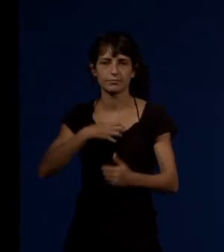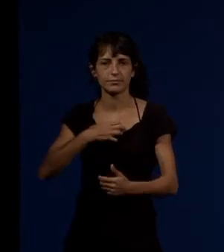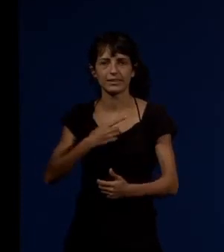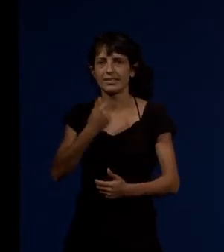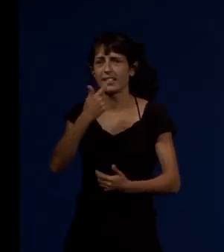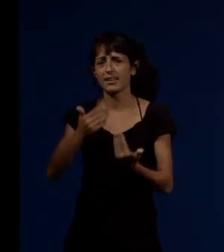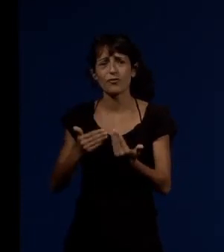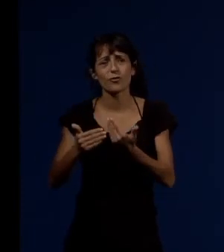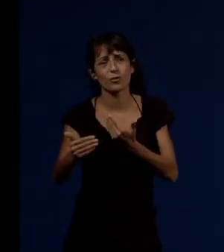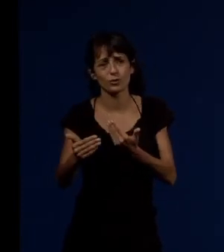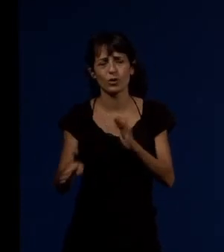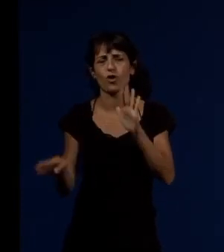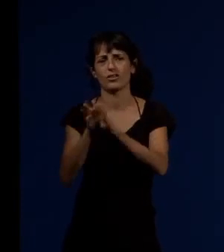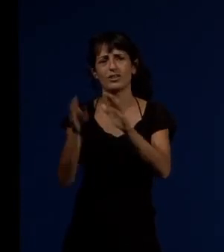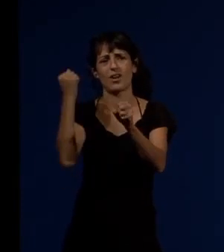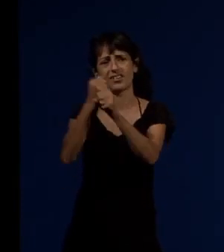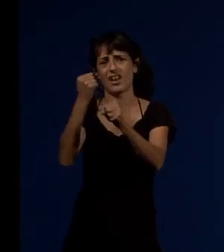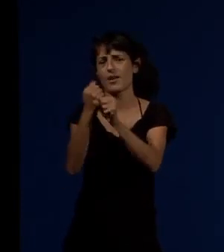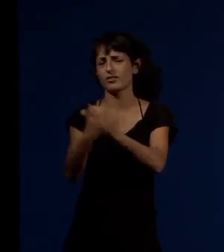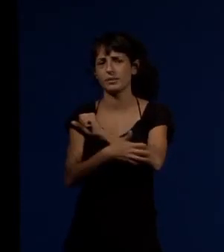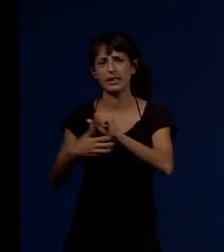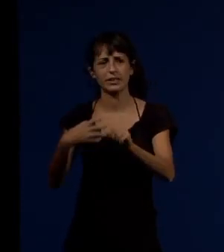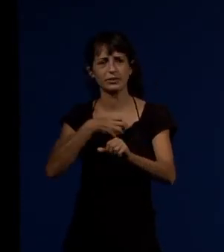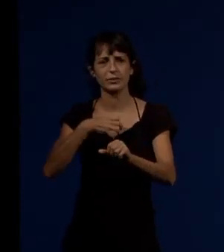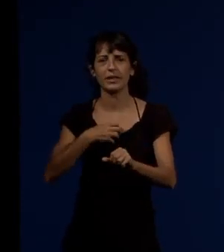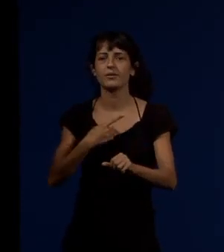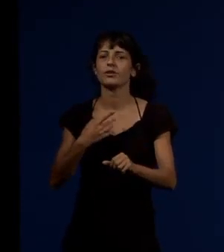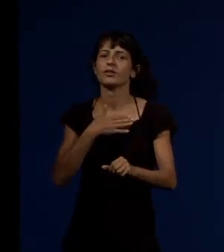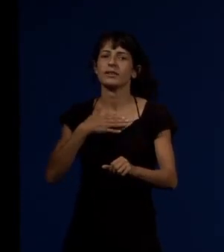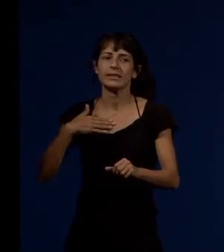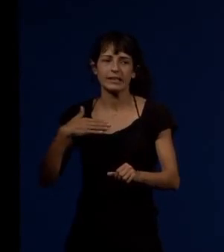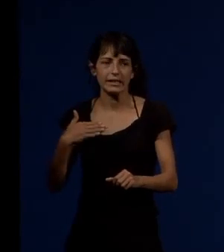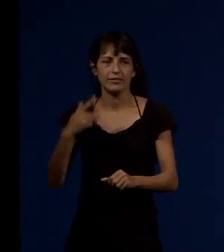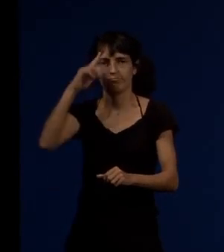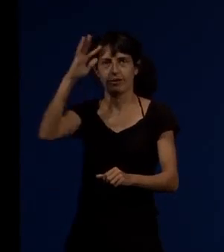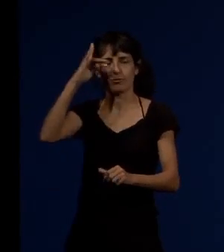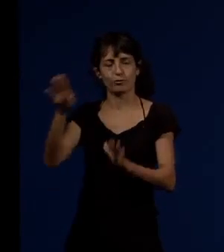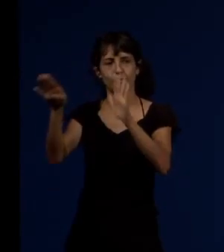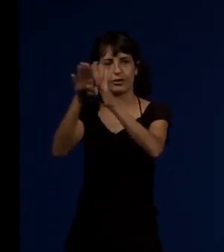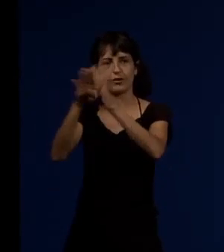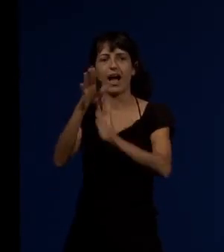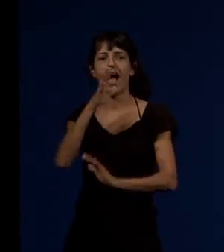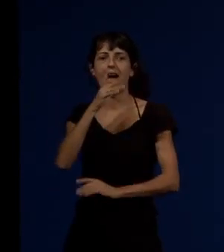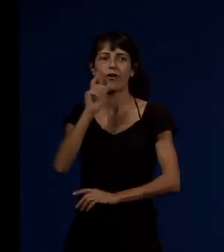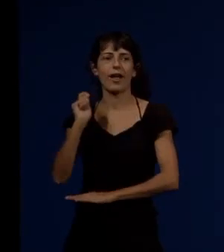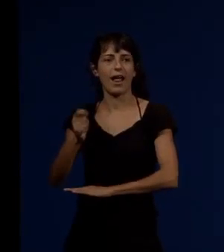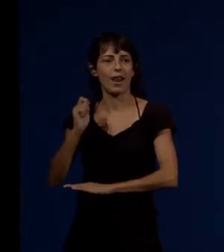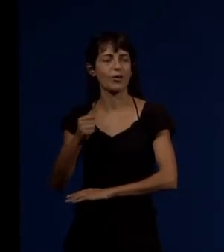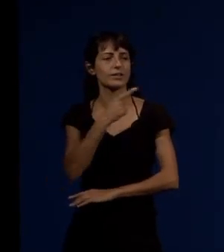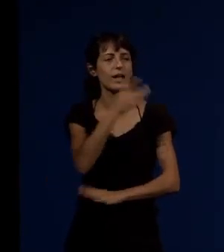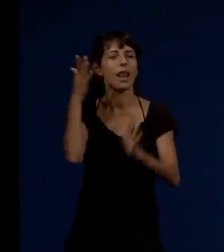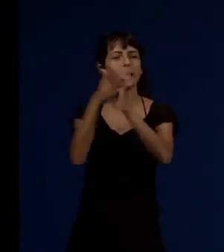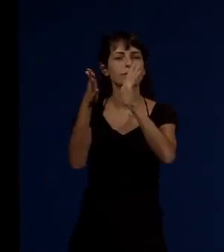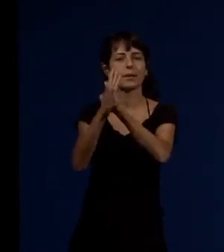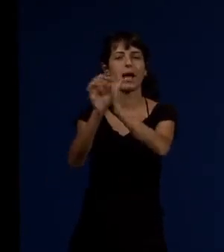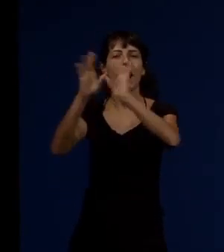traballos precarios. Sigamos con esta ilusión, sendo en Marea todas e todos. Luís Villares vai vos falar agora, vai vos desgranar o noso proxecto